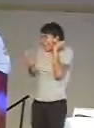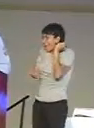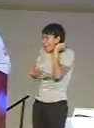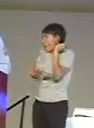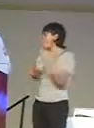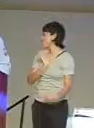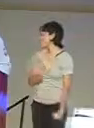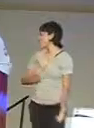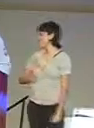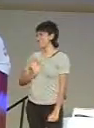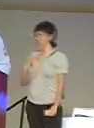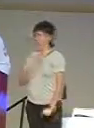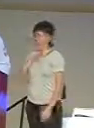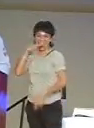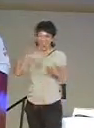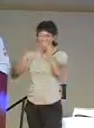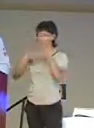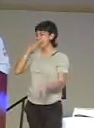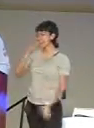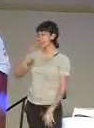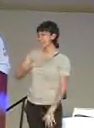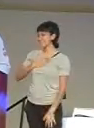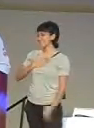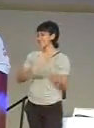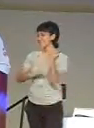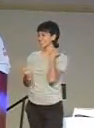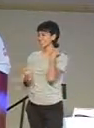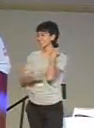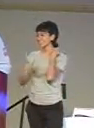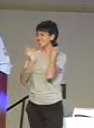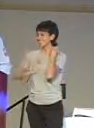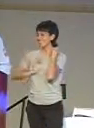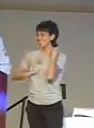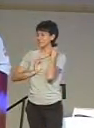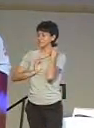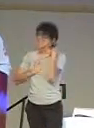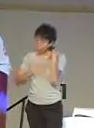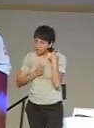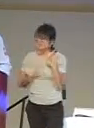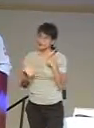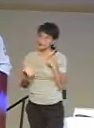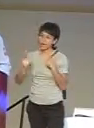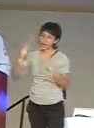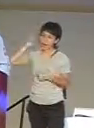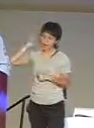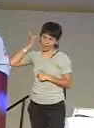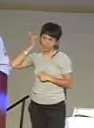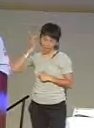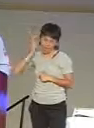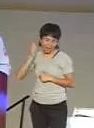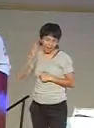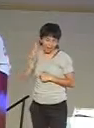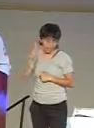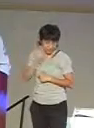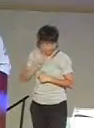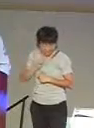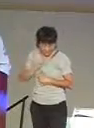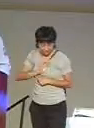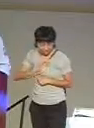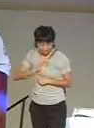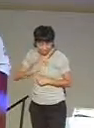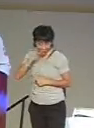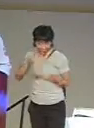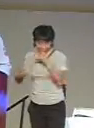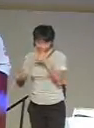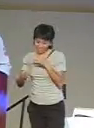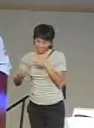Bueno, ojalá, porque no siempre es una feliz noticia. Porque también hay embarazos asociados